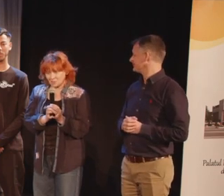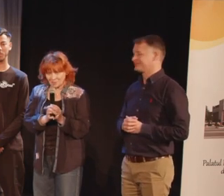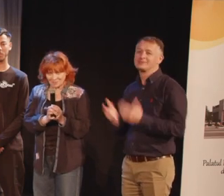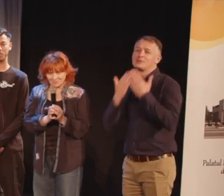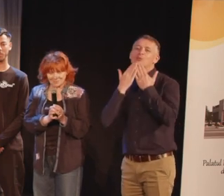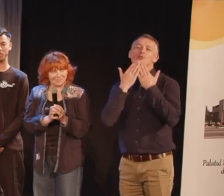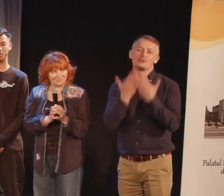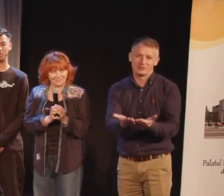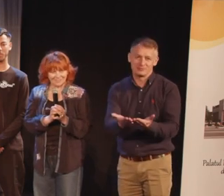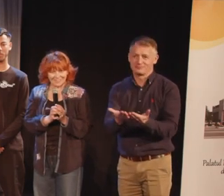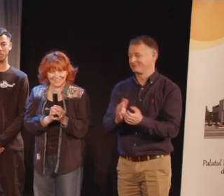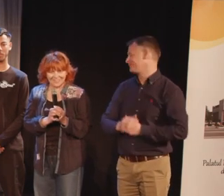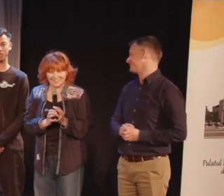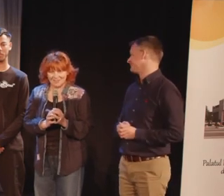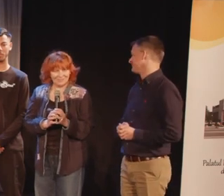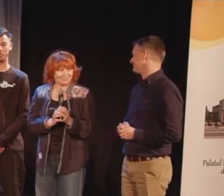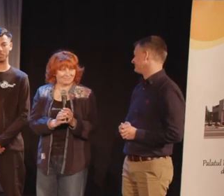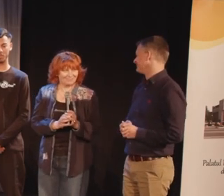Vă mulțumim!